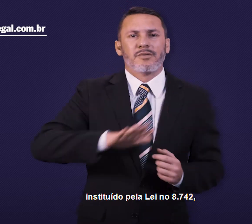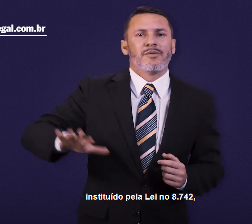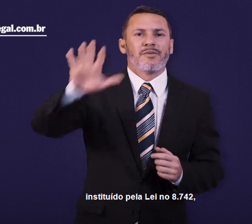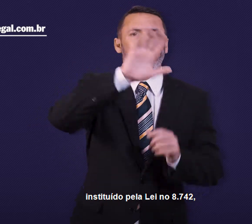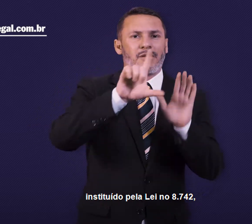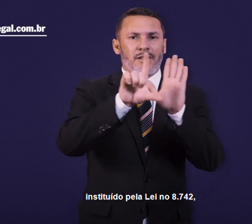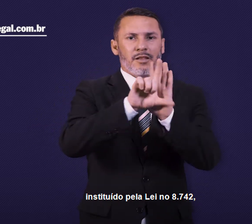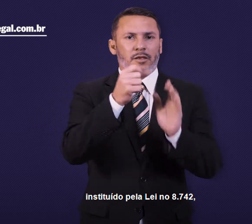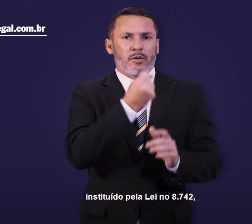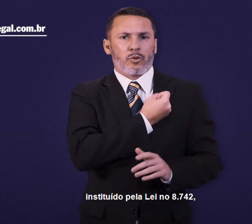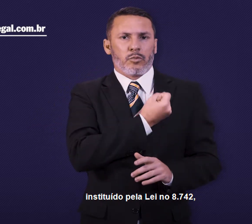Lei nº